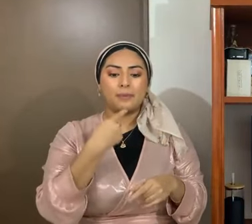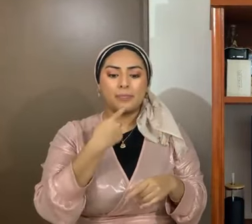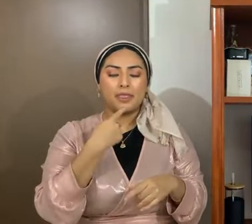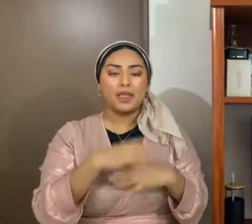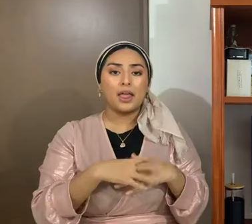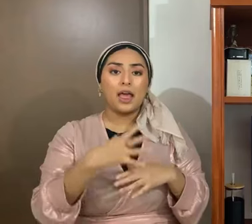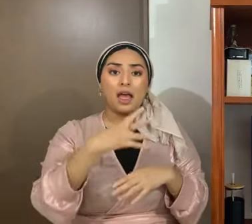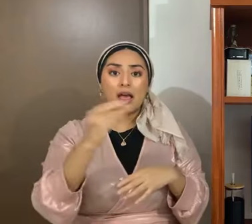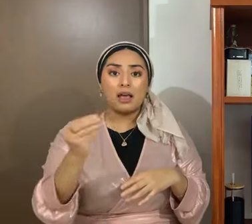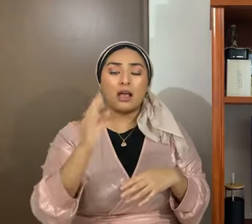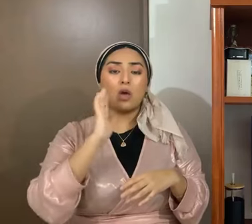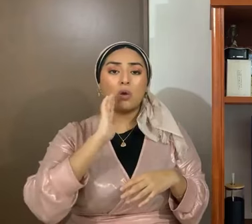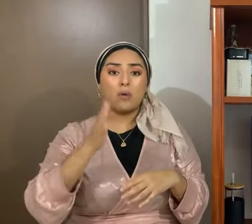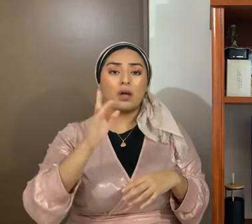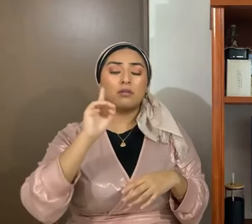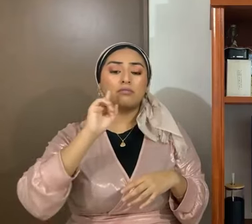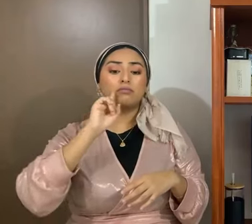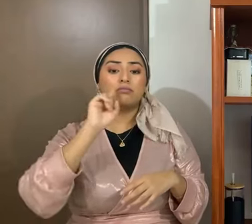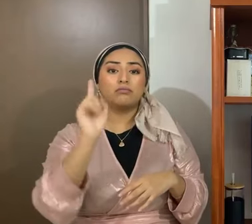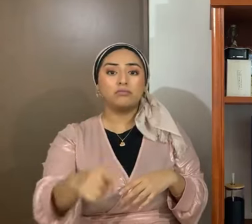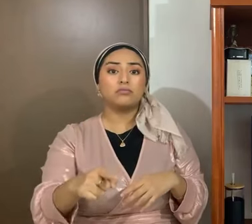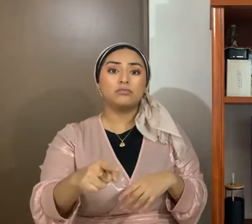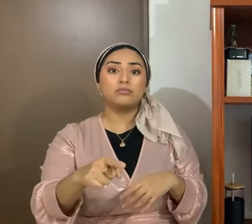Dice, y mandarás.